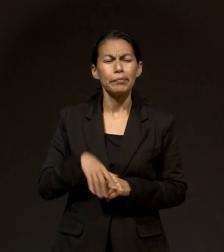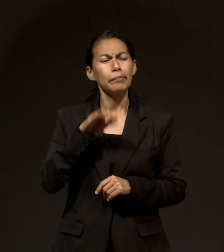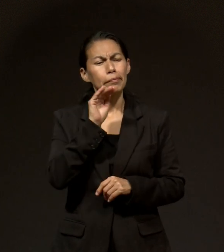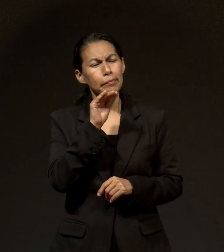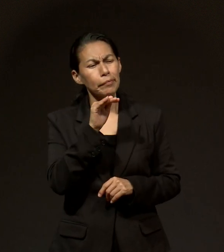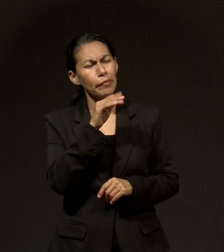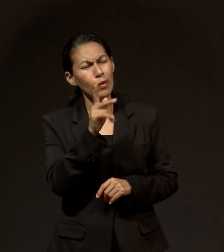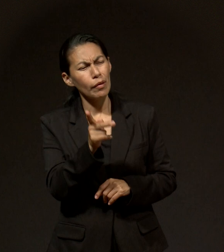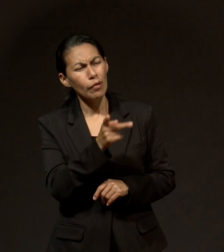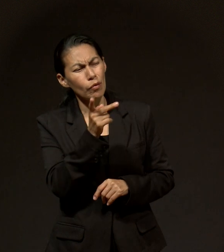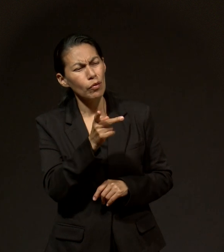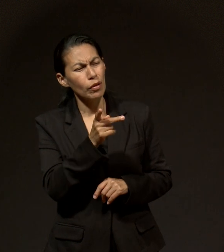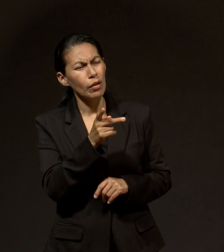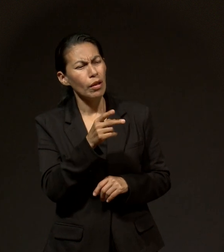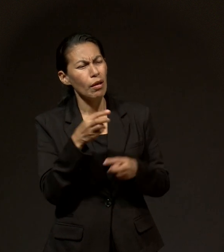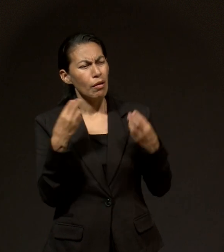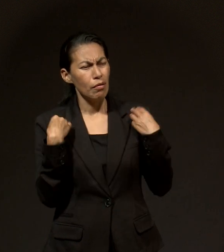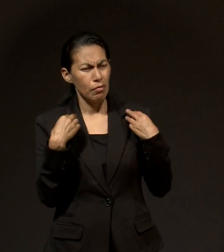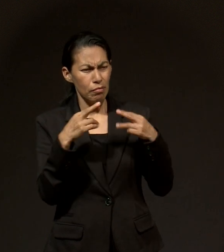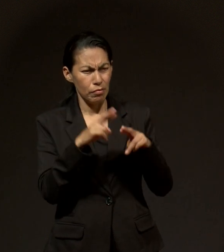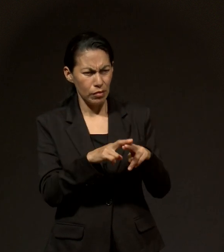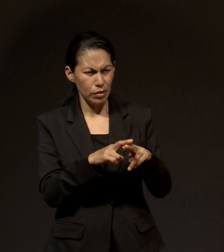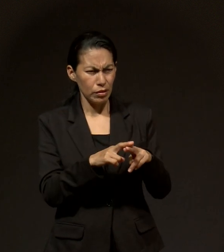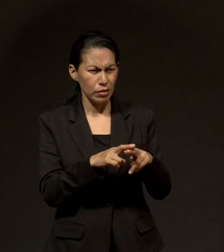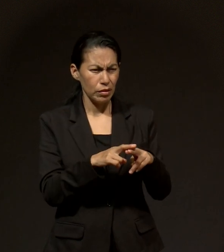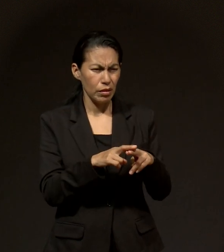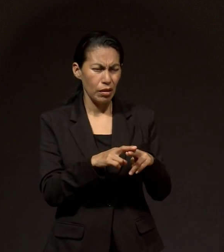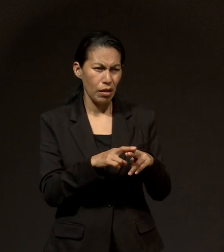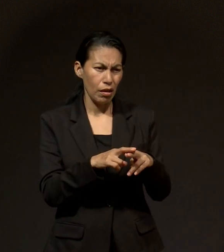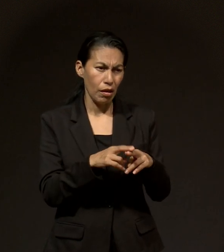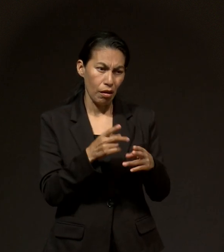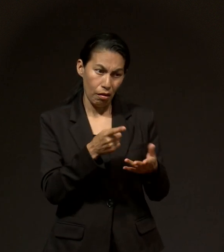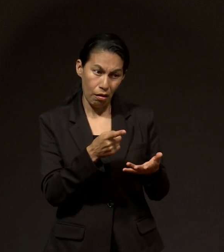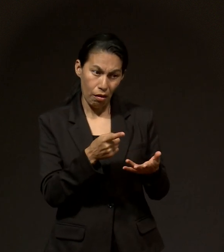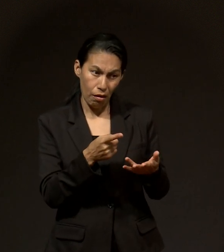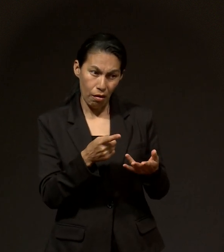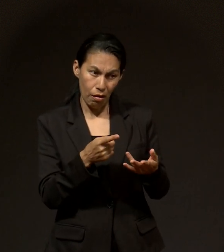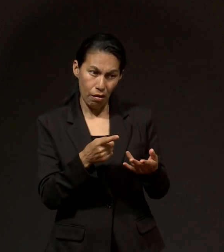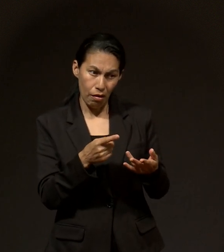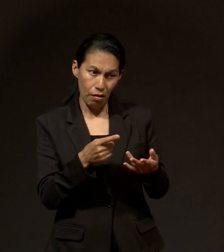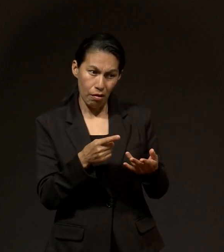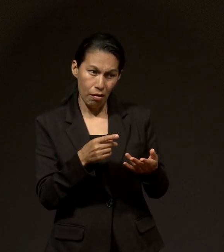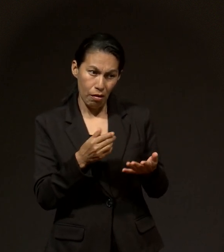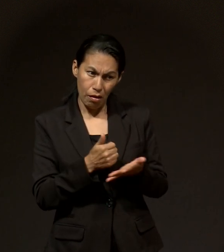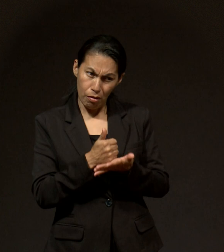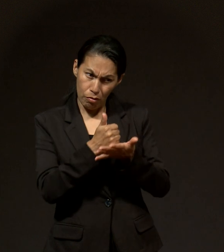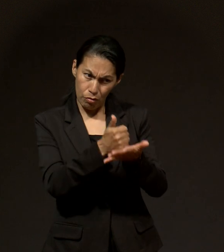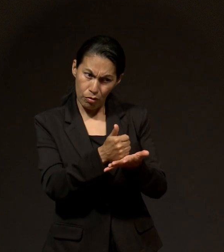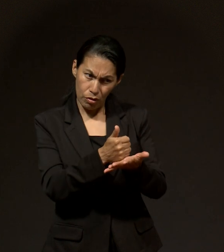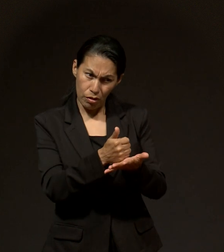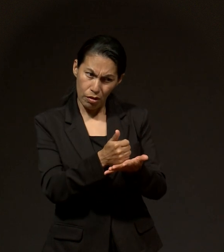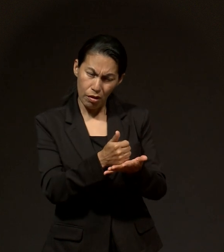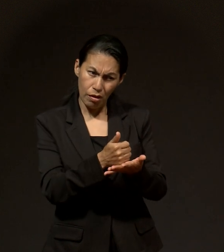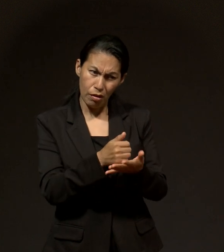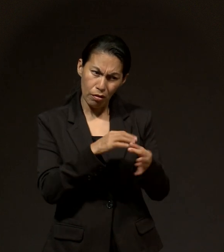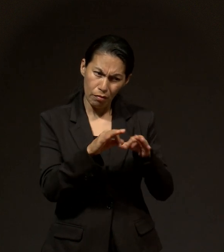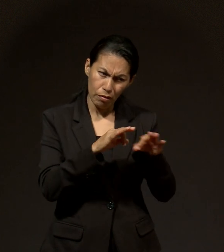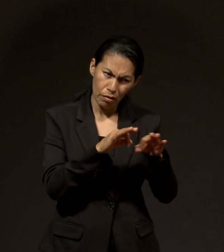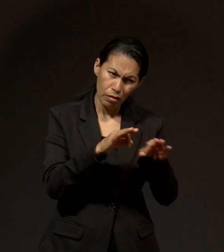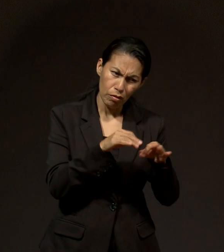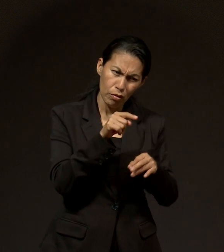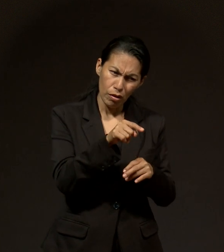si te puede dar alguna beca cuidando pacientes? A lo mejor te gusta enfermería o algo así.